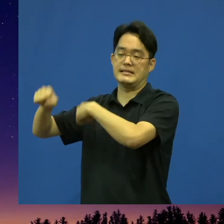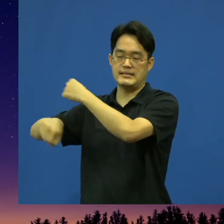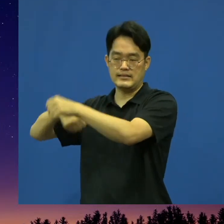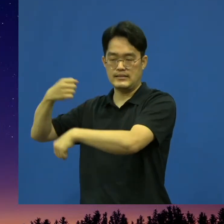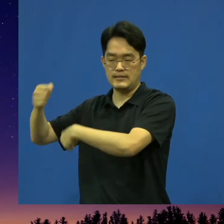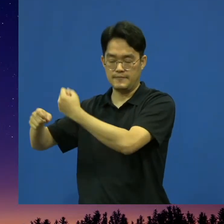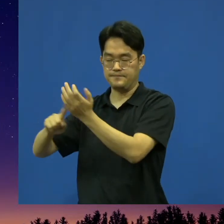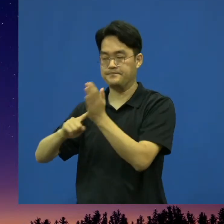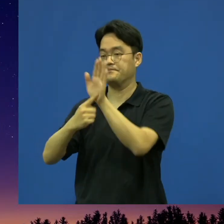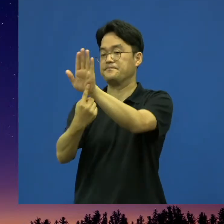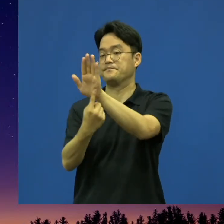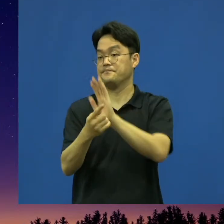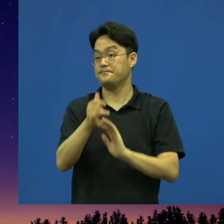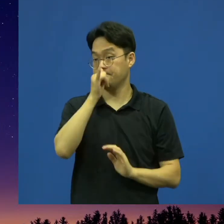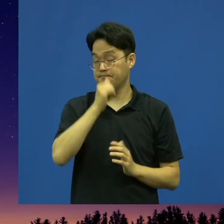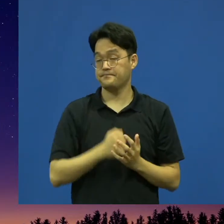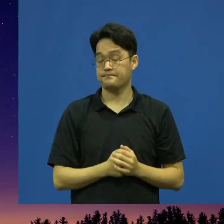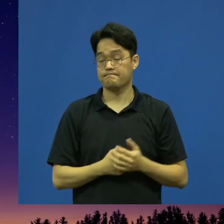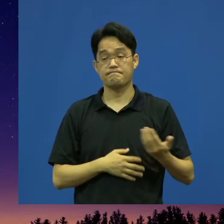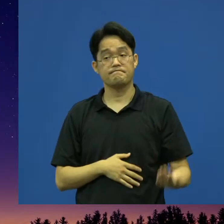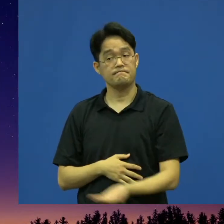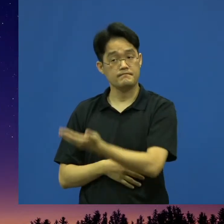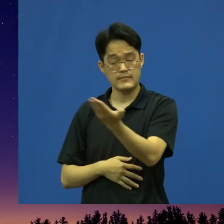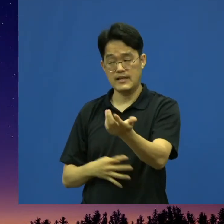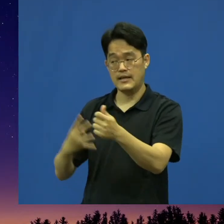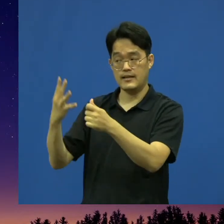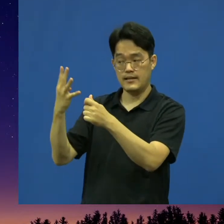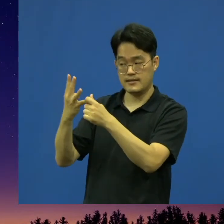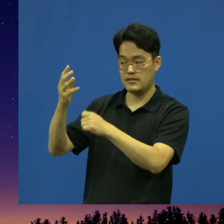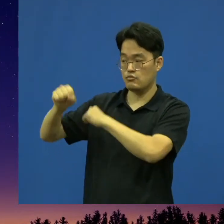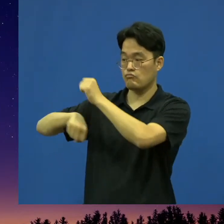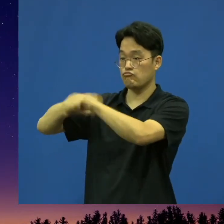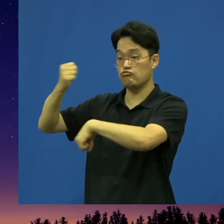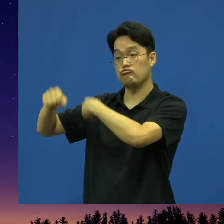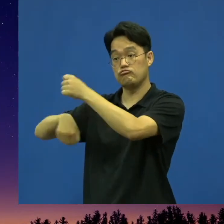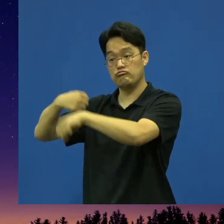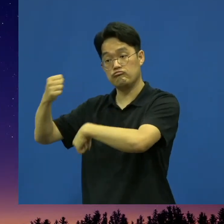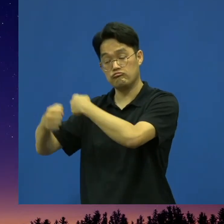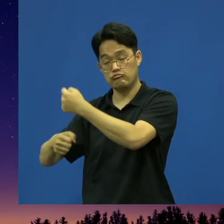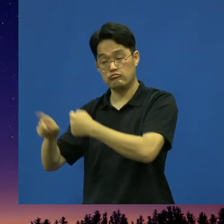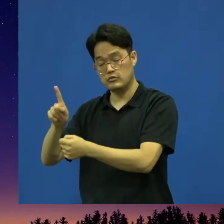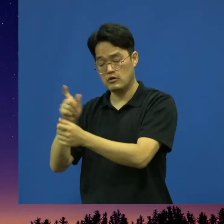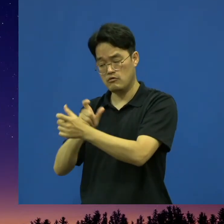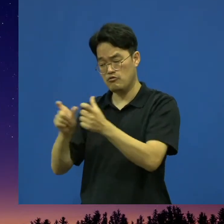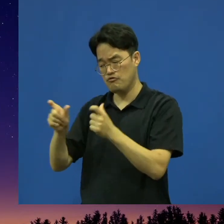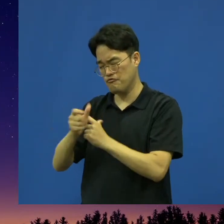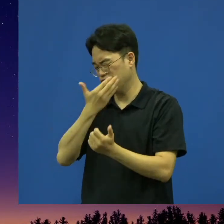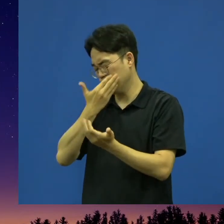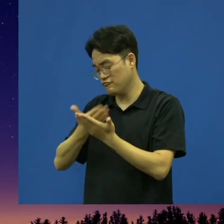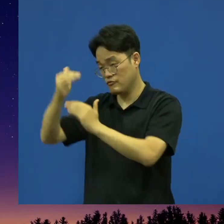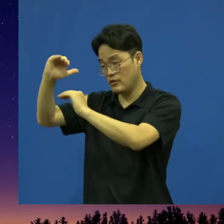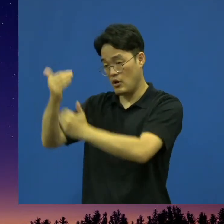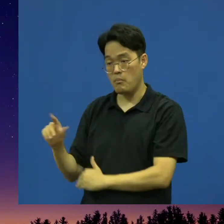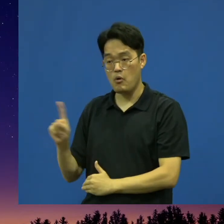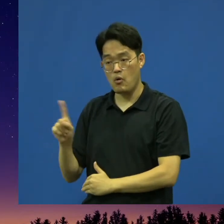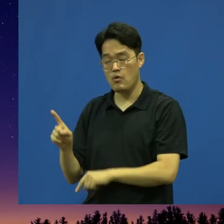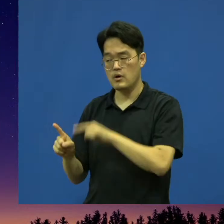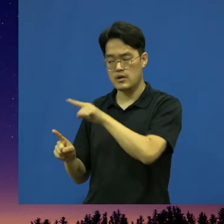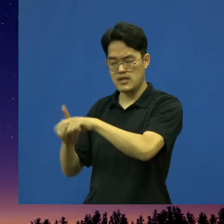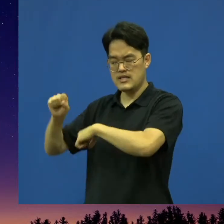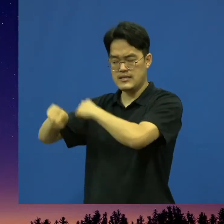있죠. 여러분이 넷째 짐승의 더 중요한 내용은 넷째 짐승이